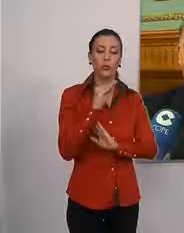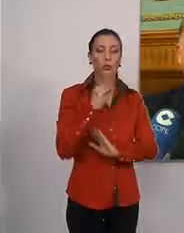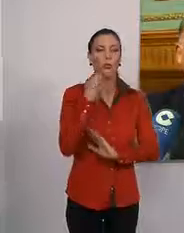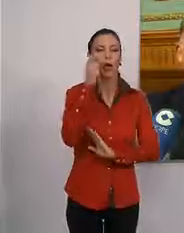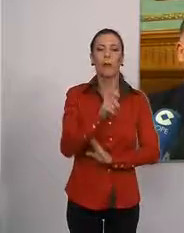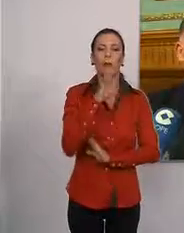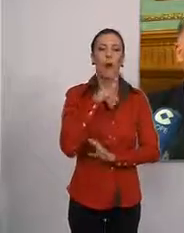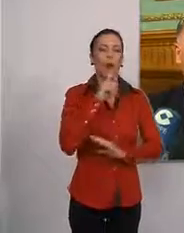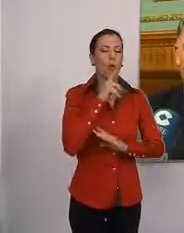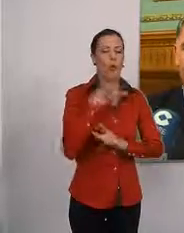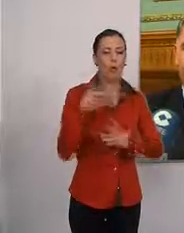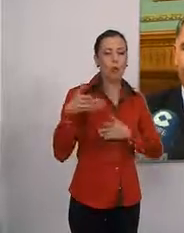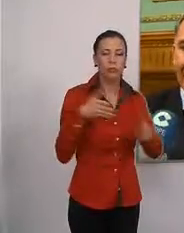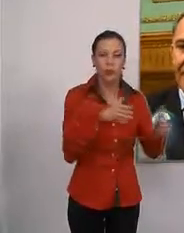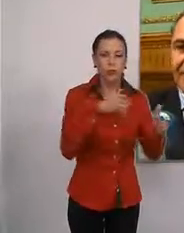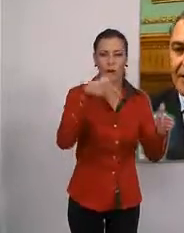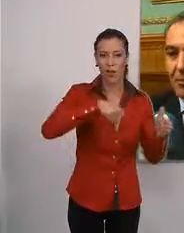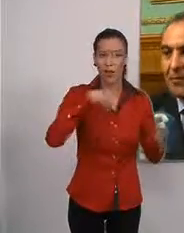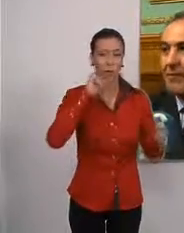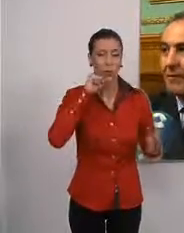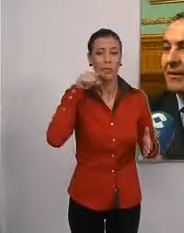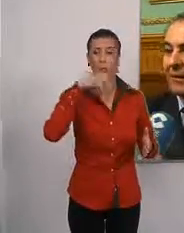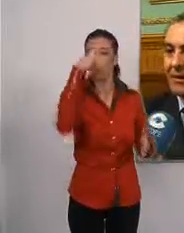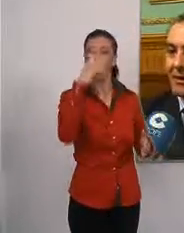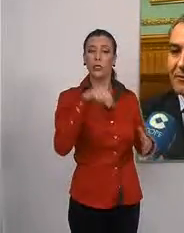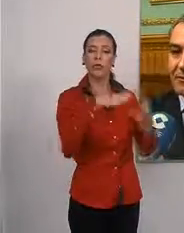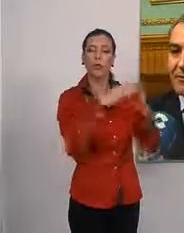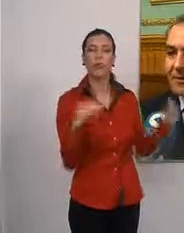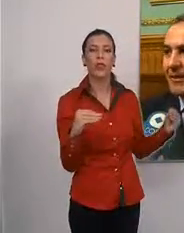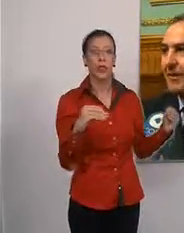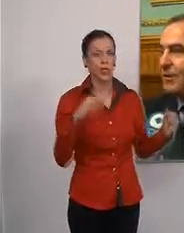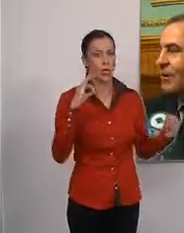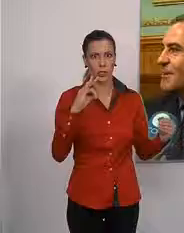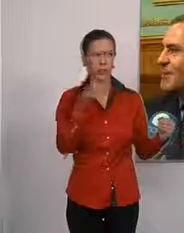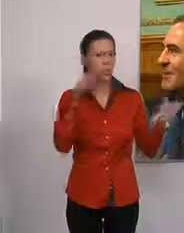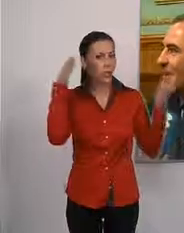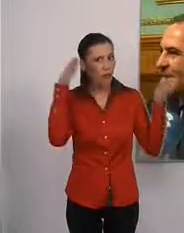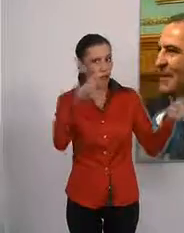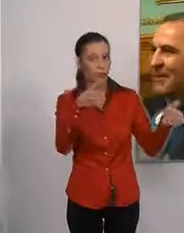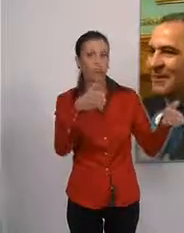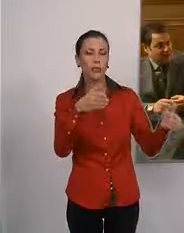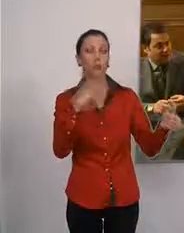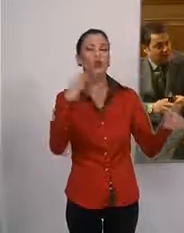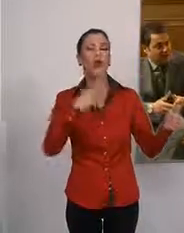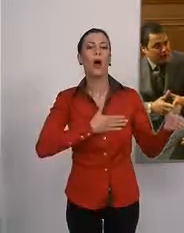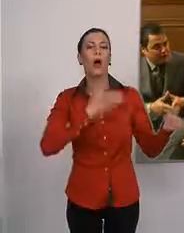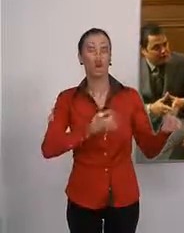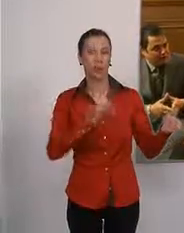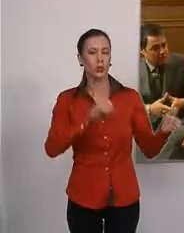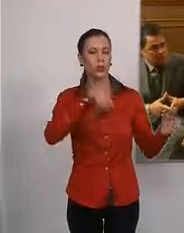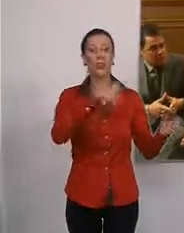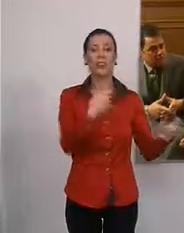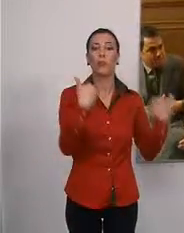palabras la trayectoria del edil motrileño y recordando que en Andalucía se le tiene como un referente no solo como alcalde, sino